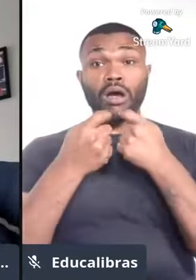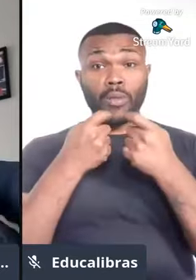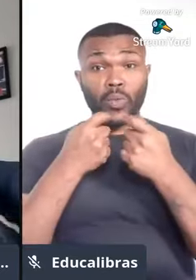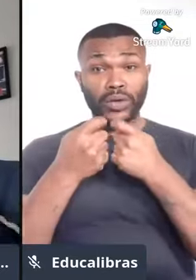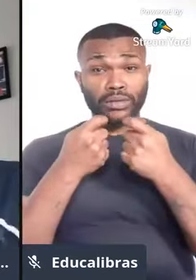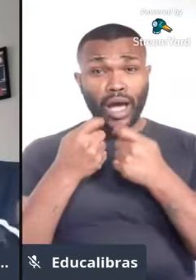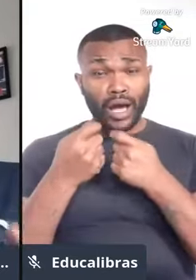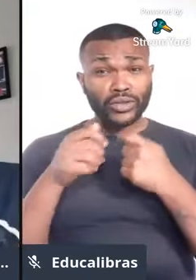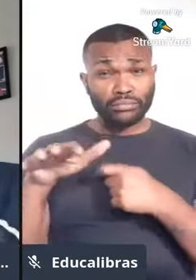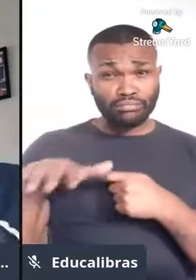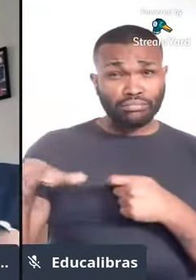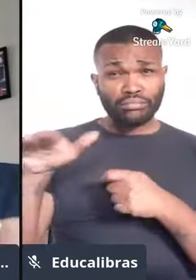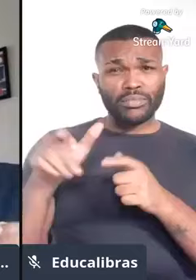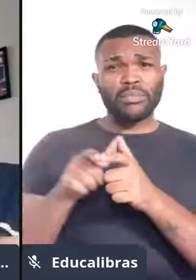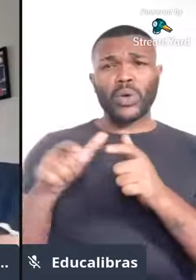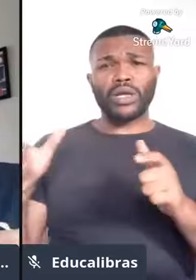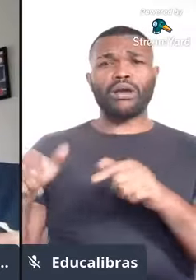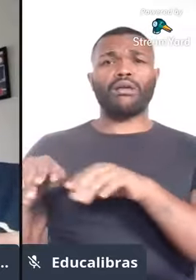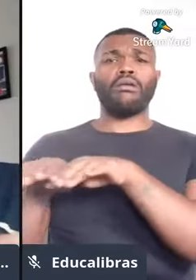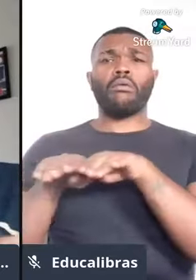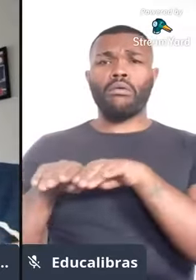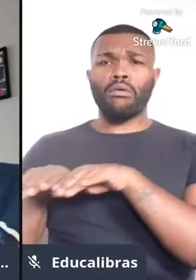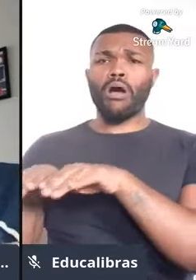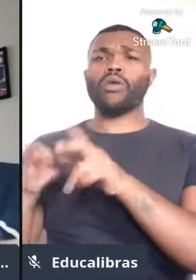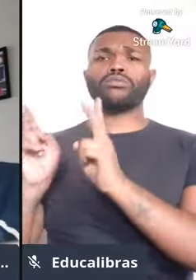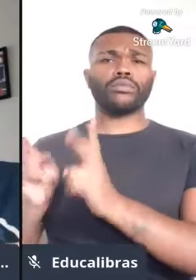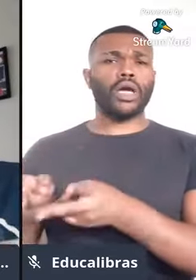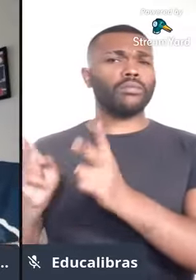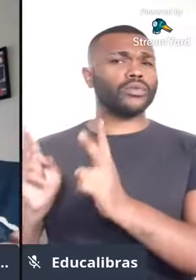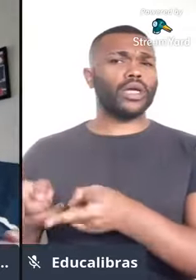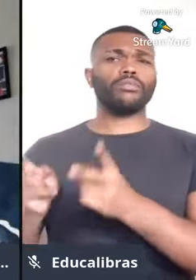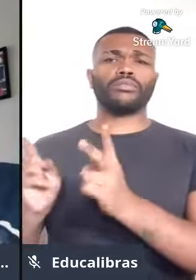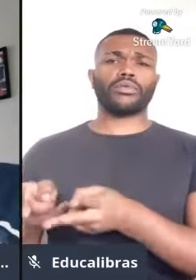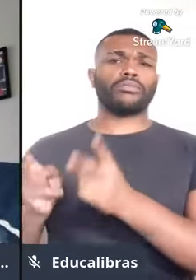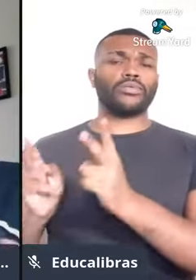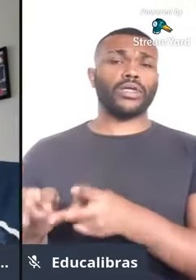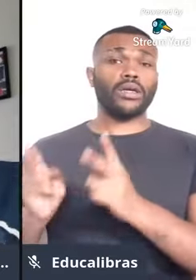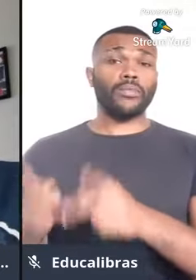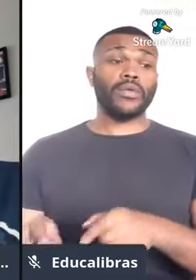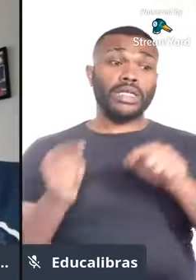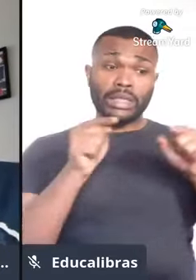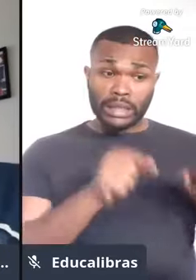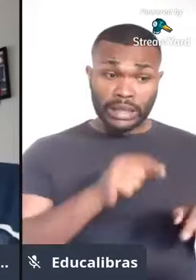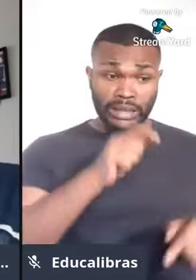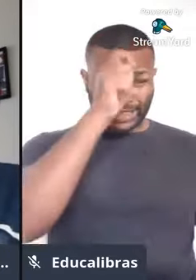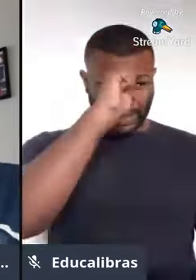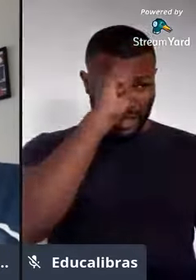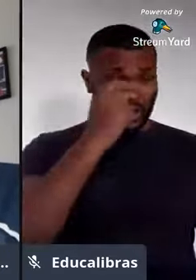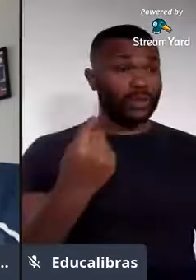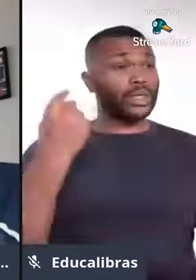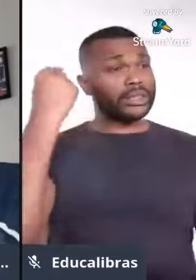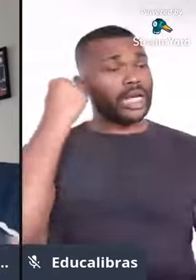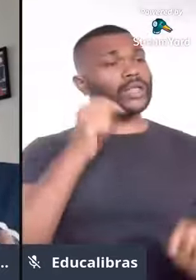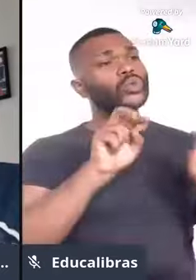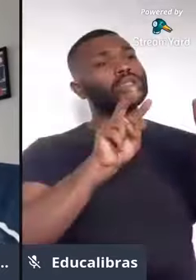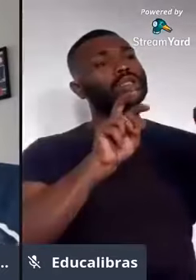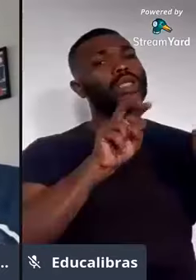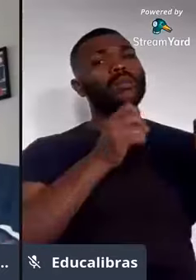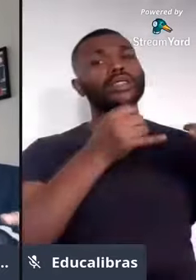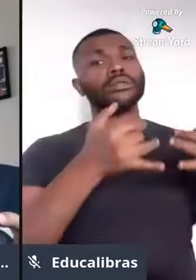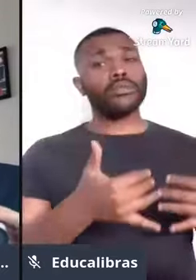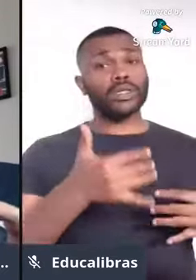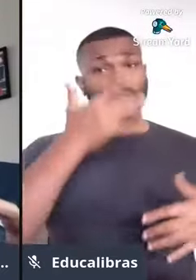muito lineares, tratavam sempre do mesmo nível. E quando você falava sobre o universo da pessoa com deficiência, foi quando eu